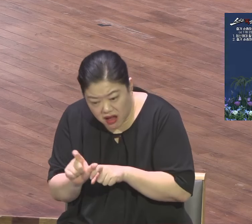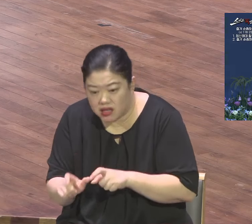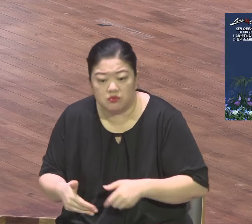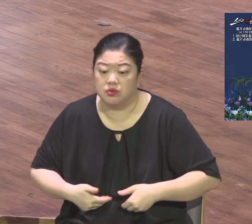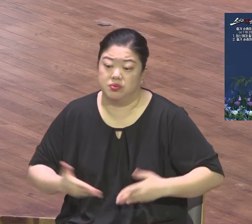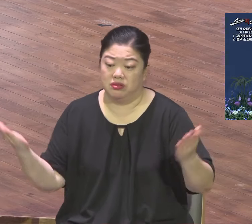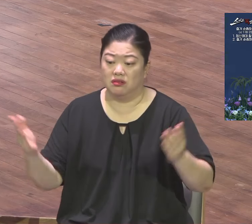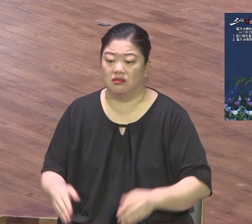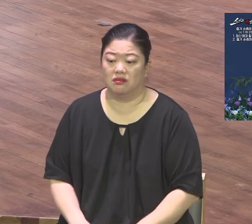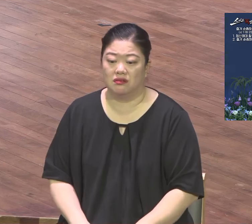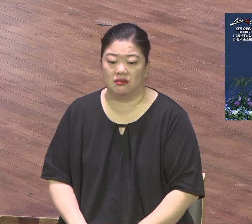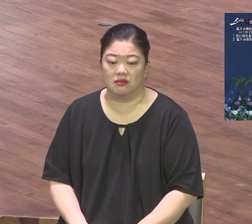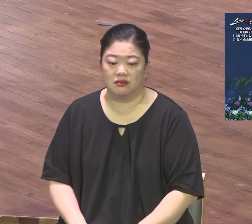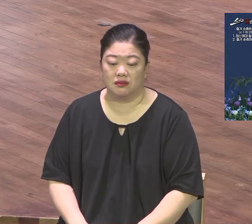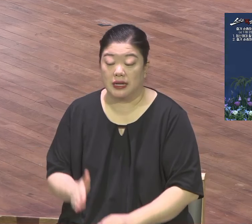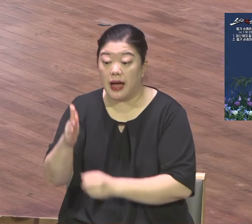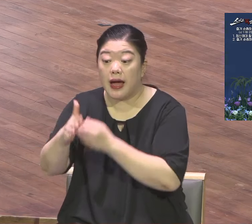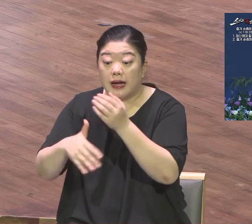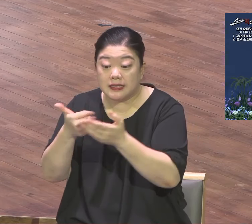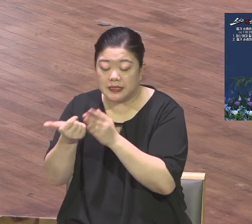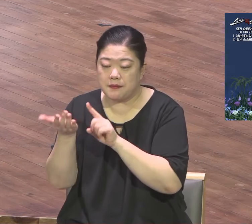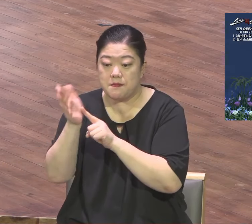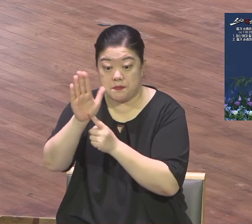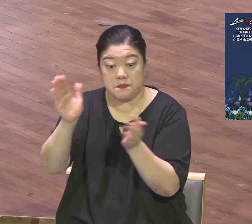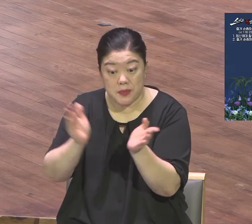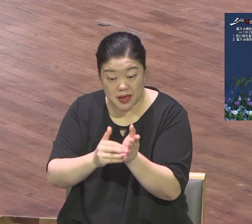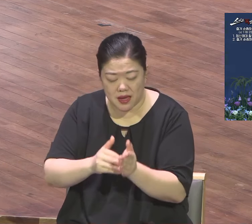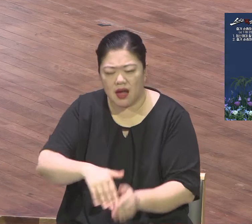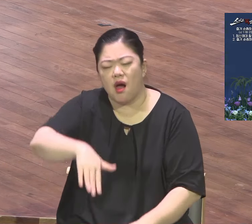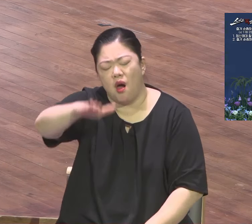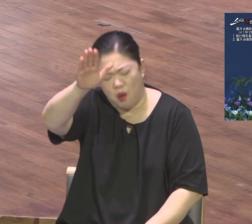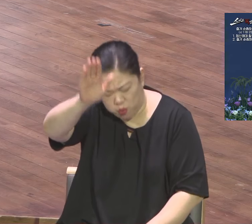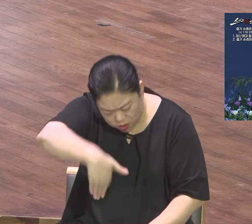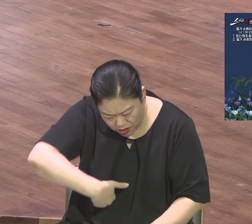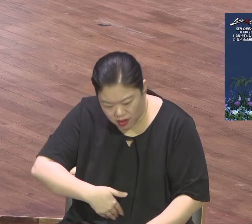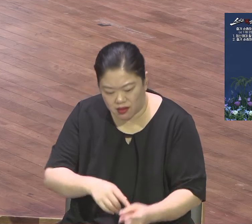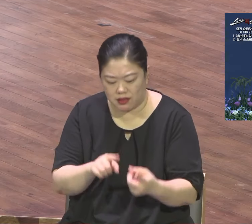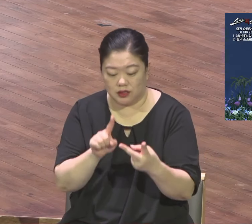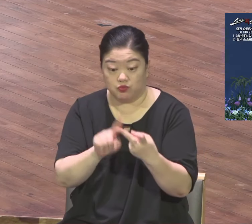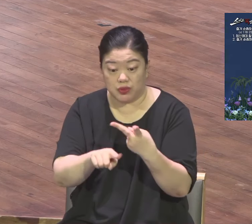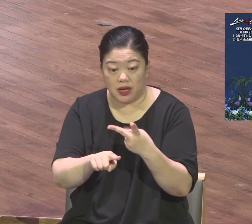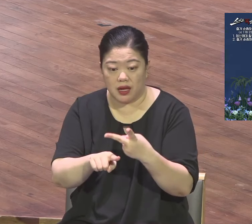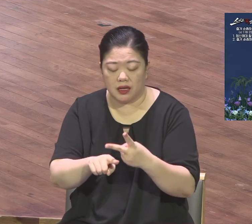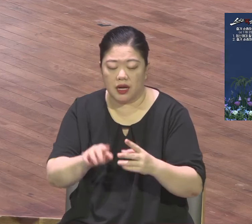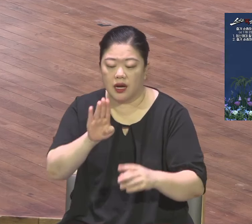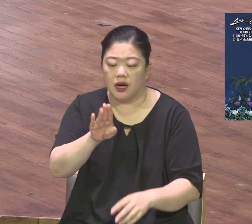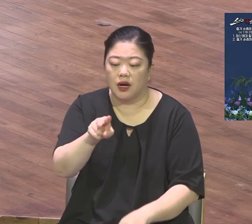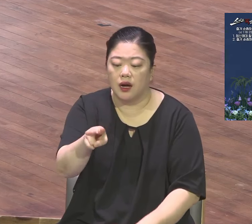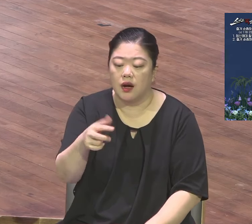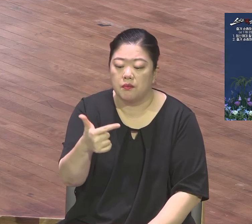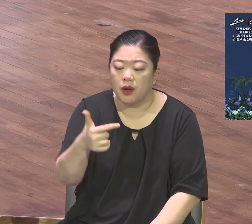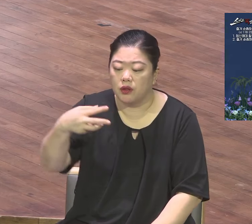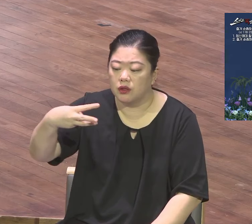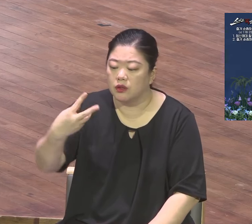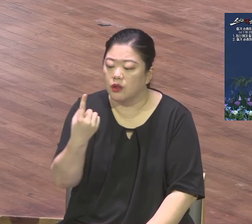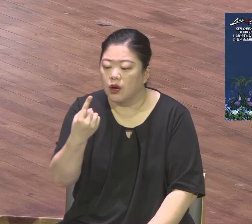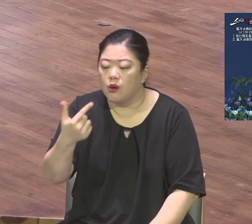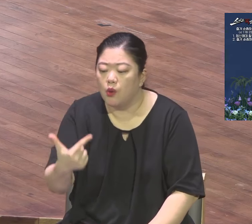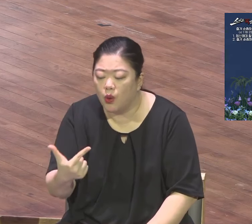오라. 그리고 뭡니까? 다음으로 변론하자. 그래, 변론하자. 오라. 서로 서로